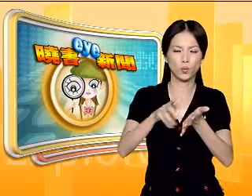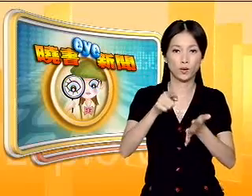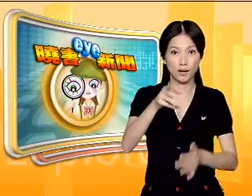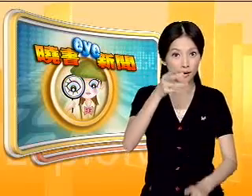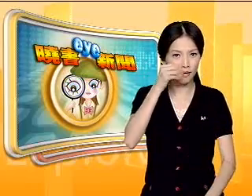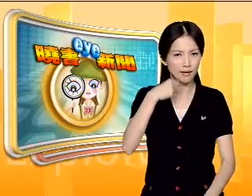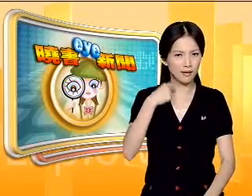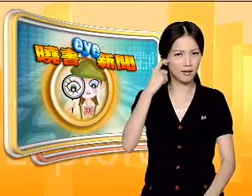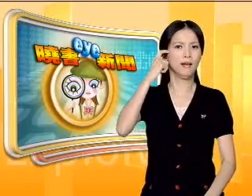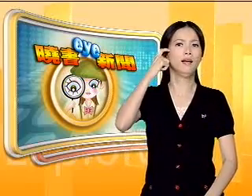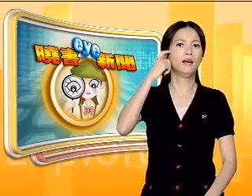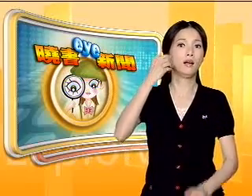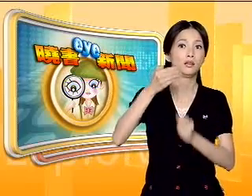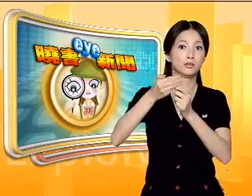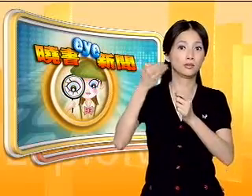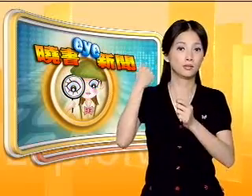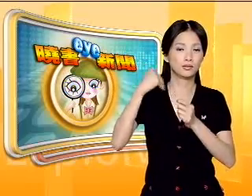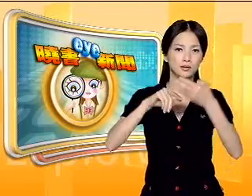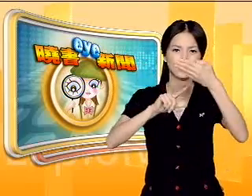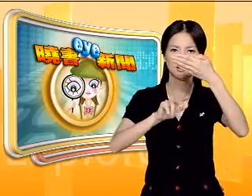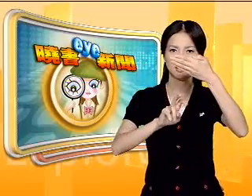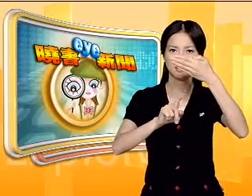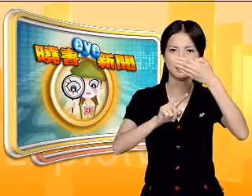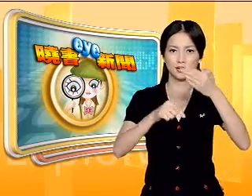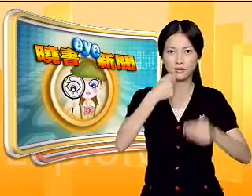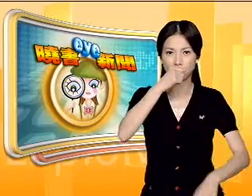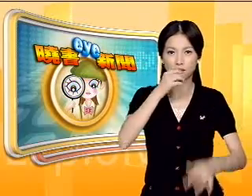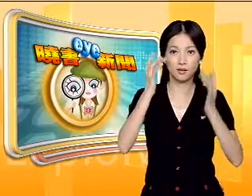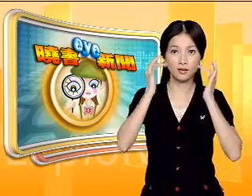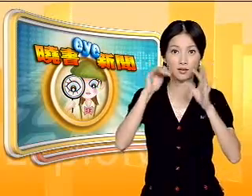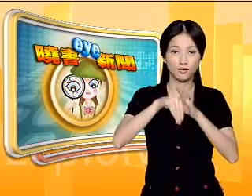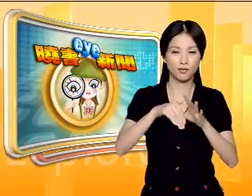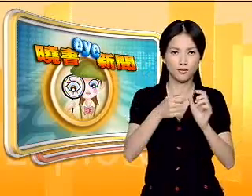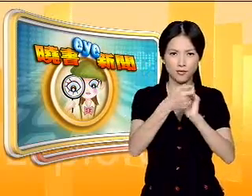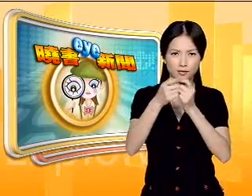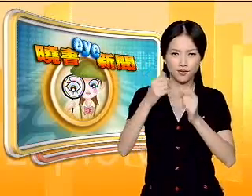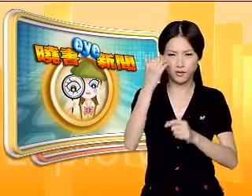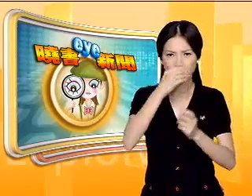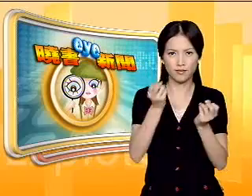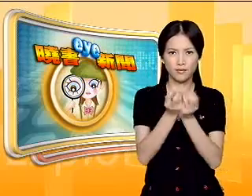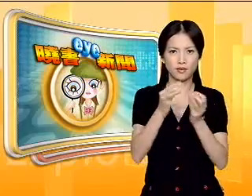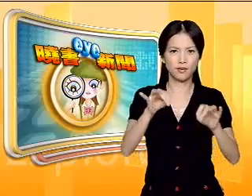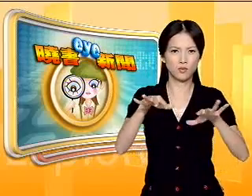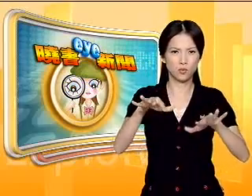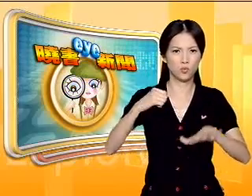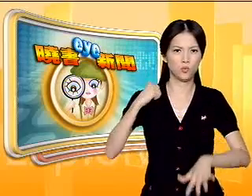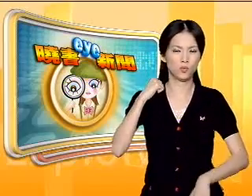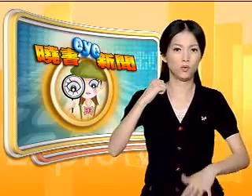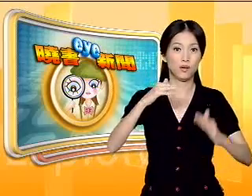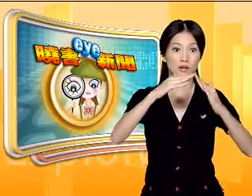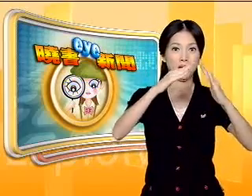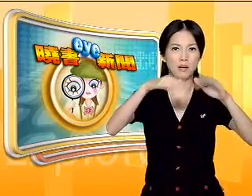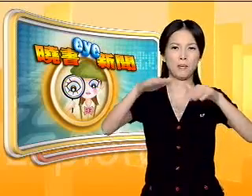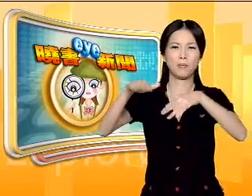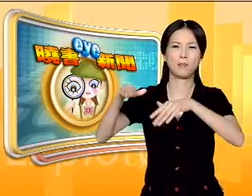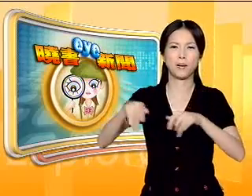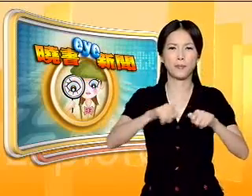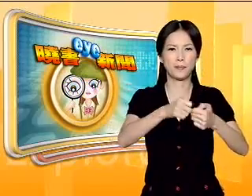重大死伤。而这马上使我联想到九年前台湾南投发生的921大地震，当时许多房屋倒